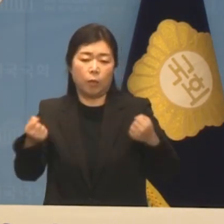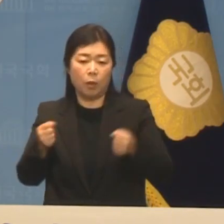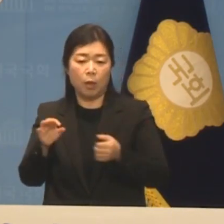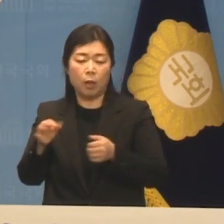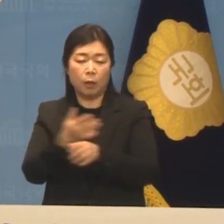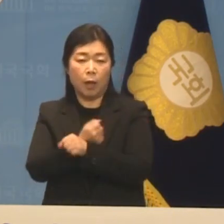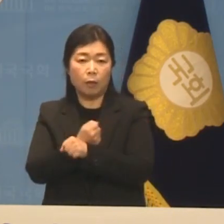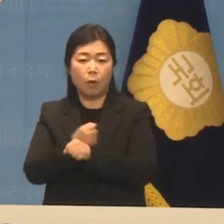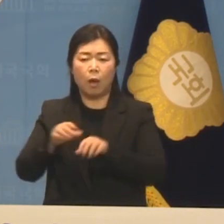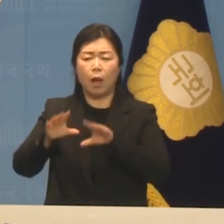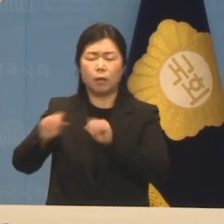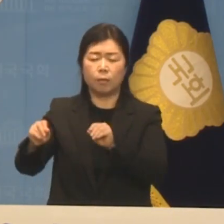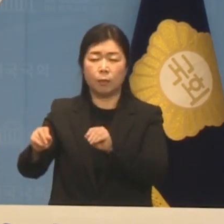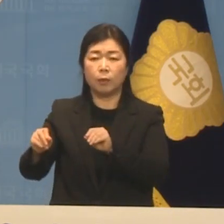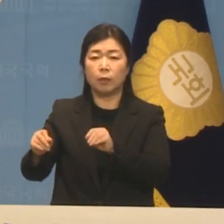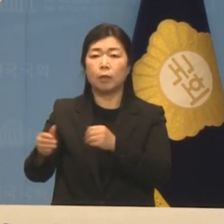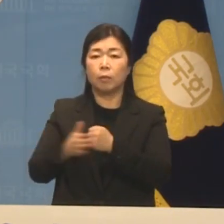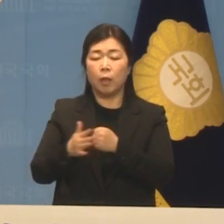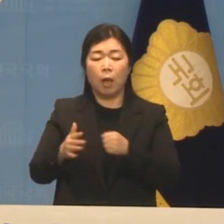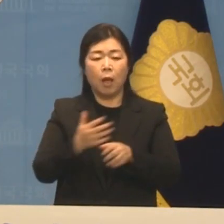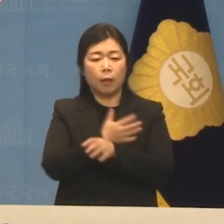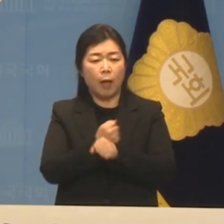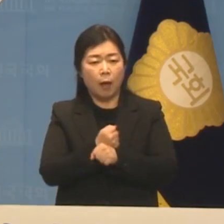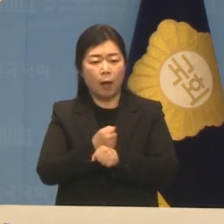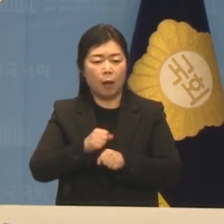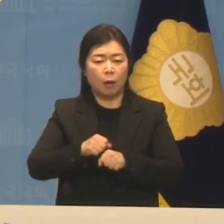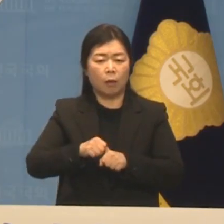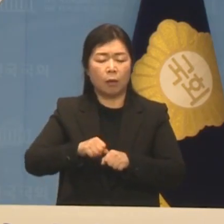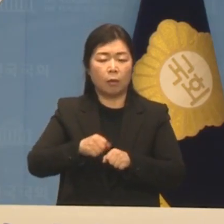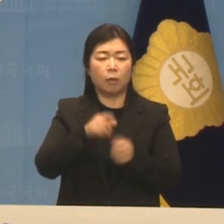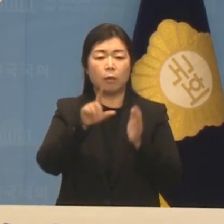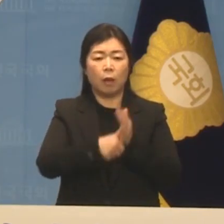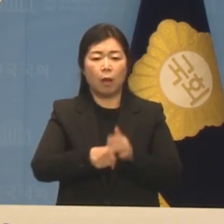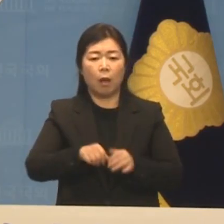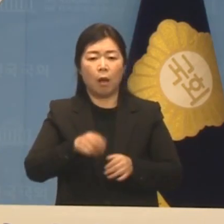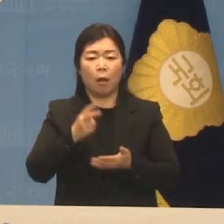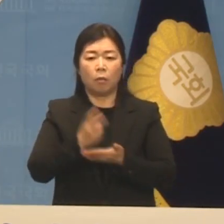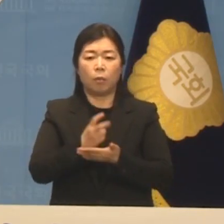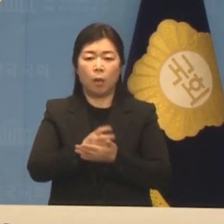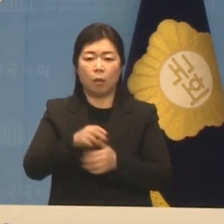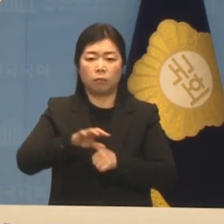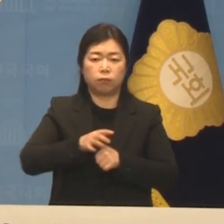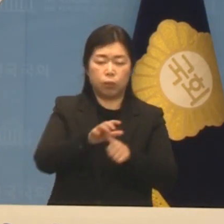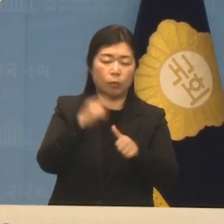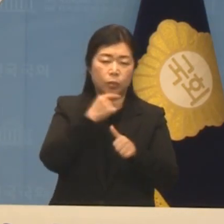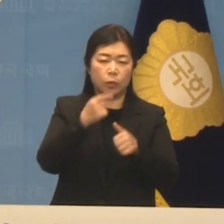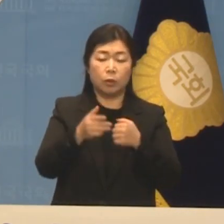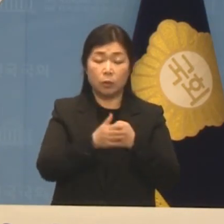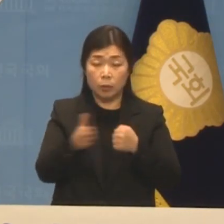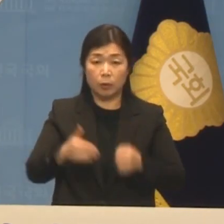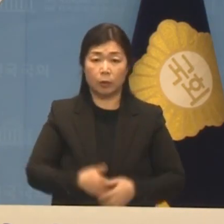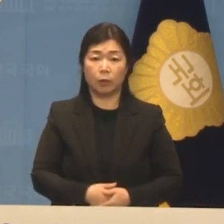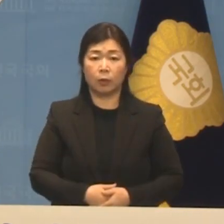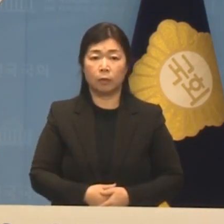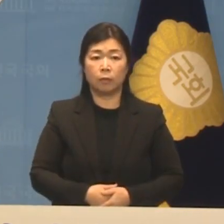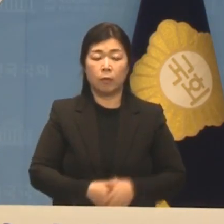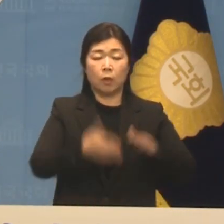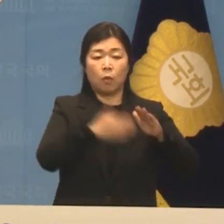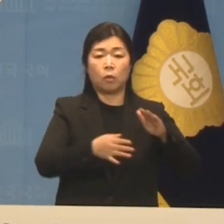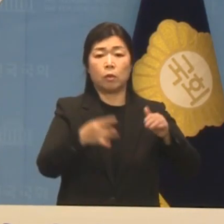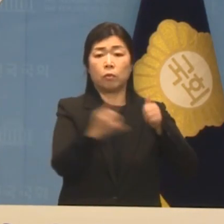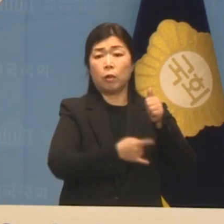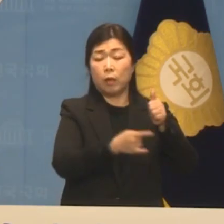시 계약 자유가 과도하게 위축된다는 주장을 하고 있습니다. 공정위는 개정안이 마치 표준계약서를